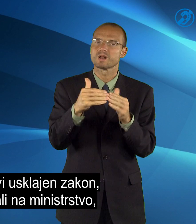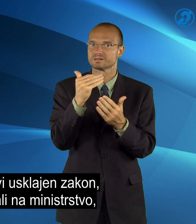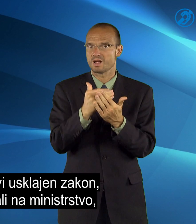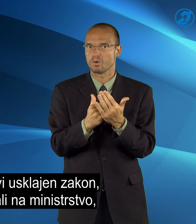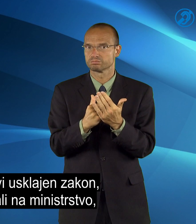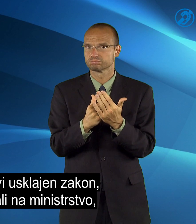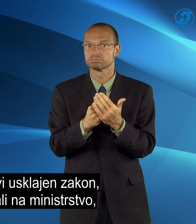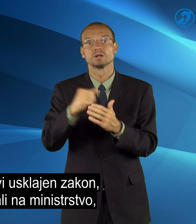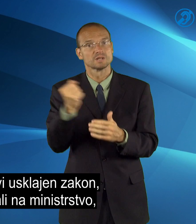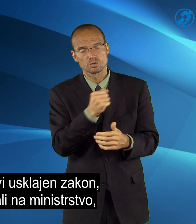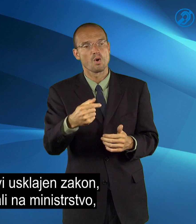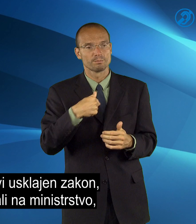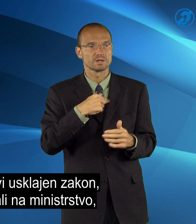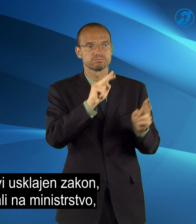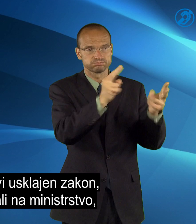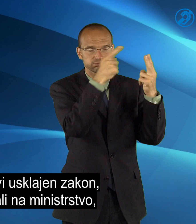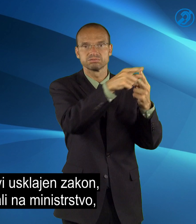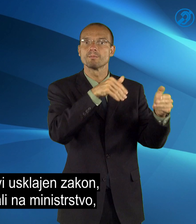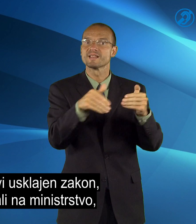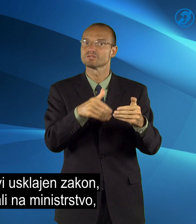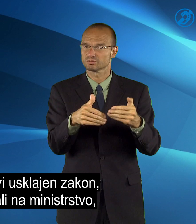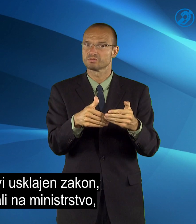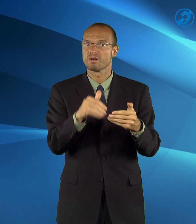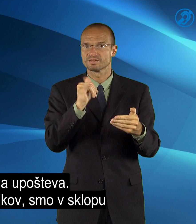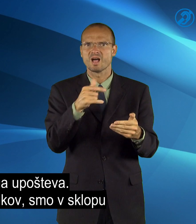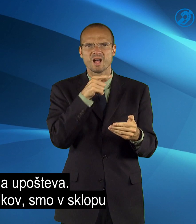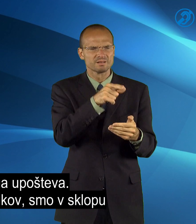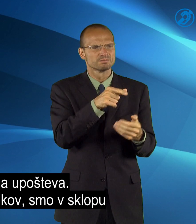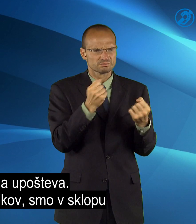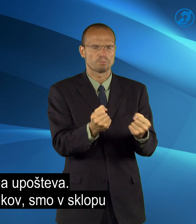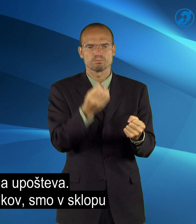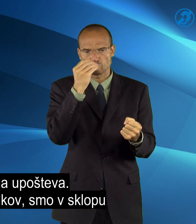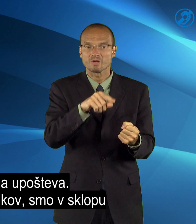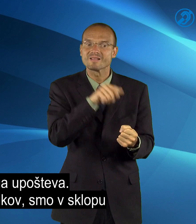smo apelirali na ministrstvo, da se le tega upošteva.